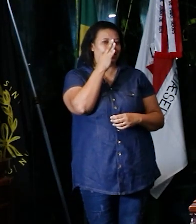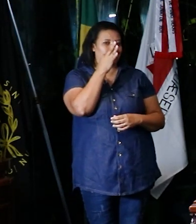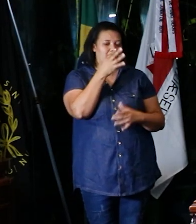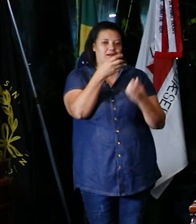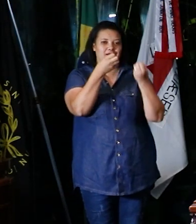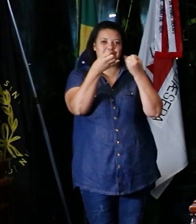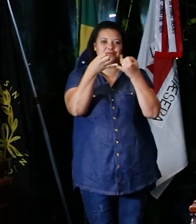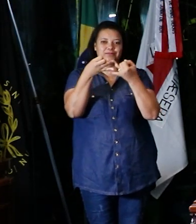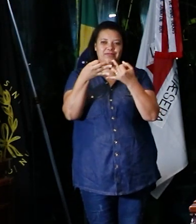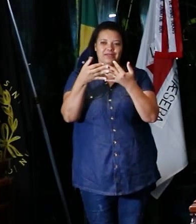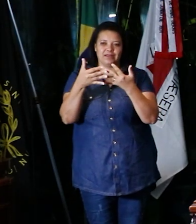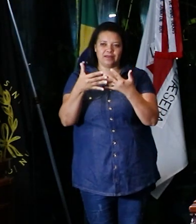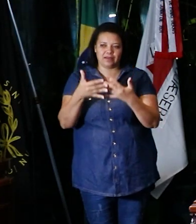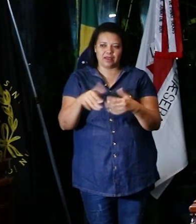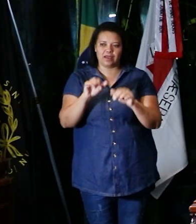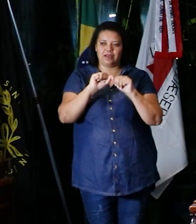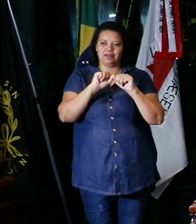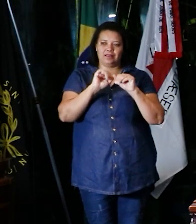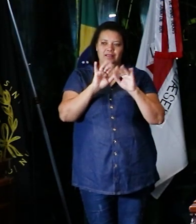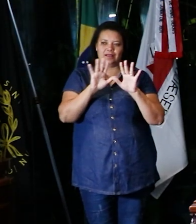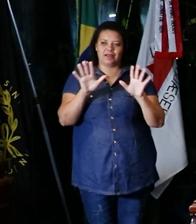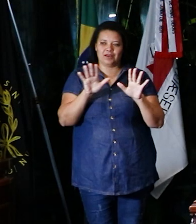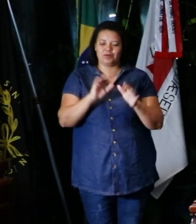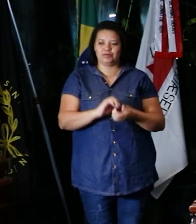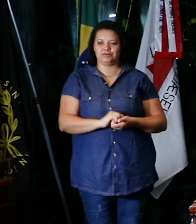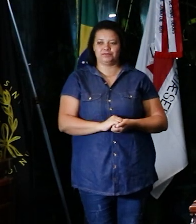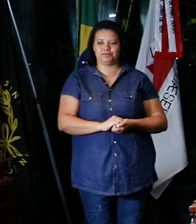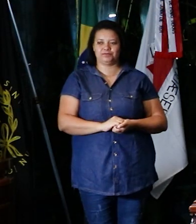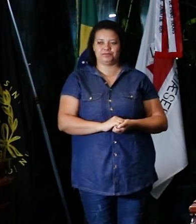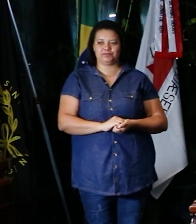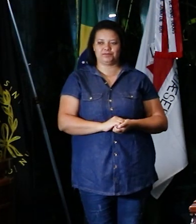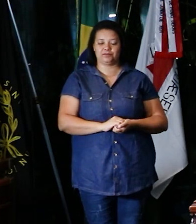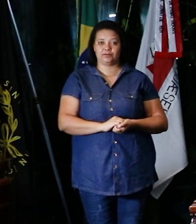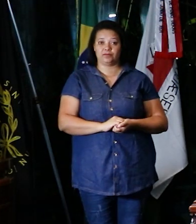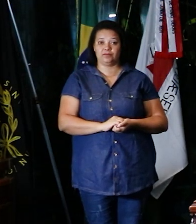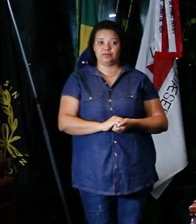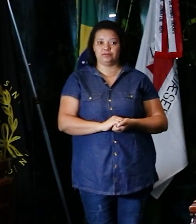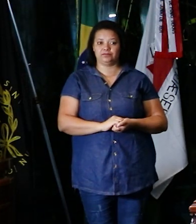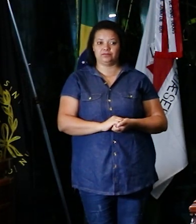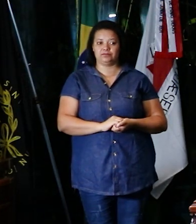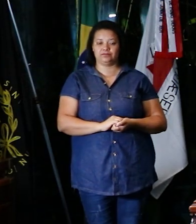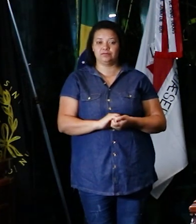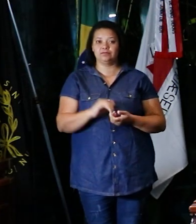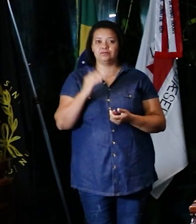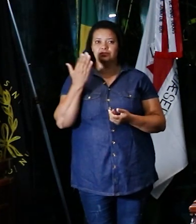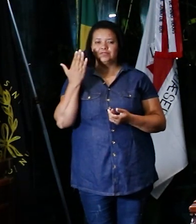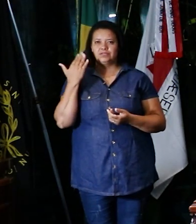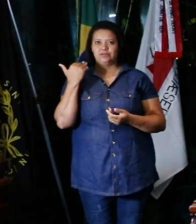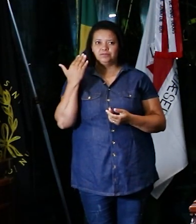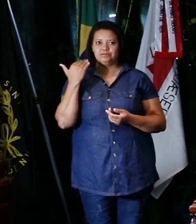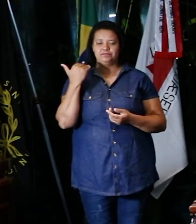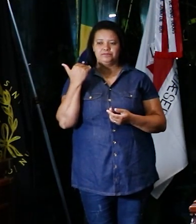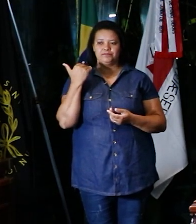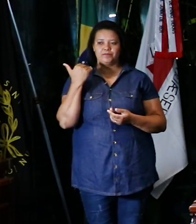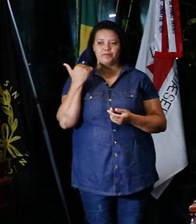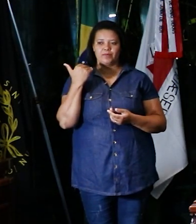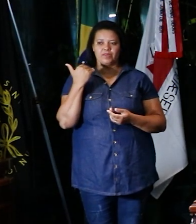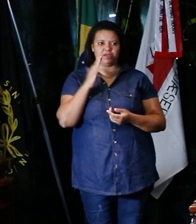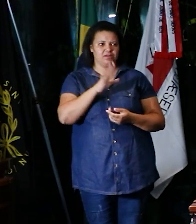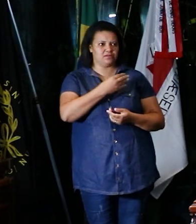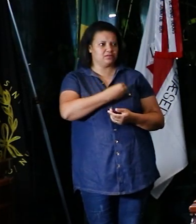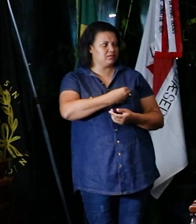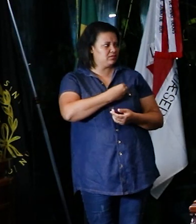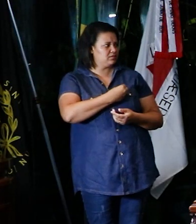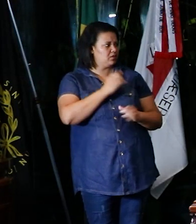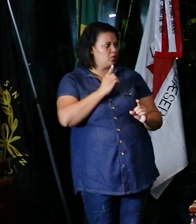de falar e tudo. Puxa vida. Não, eu pergunto o seguinte, em algum momento você já esteve com o Carlos Drummond